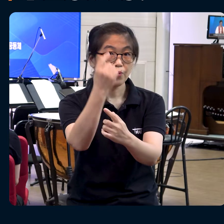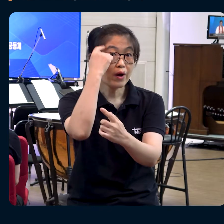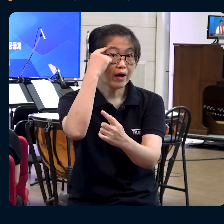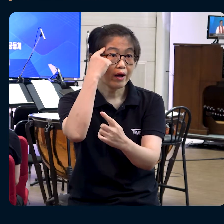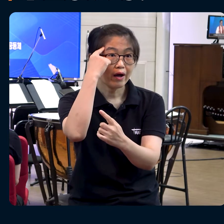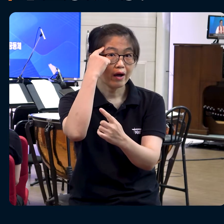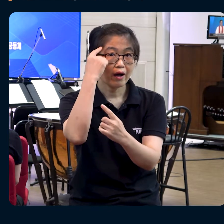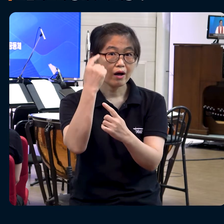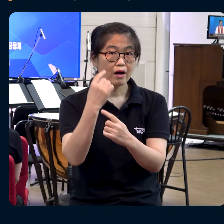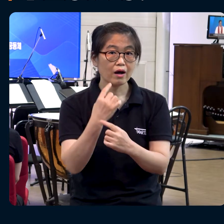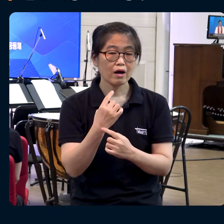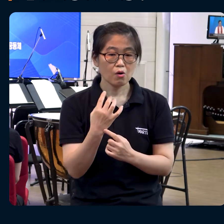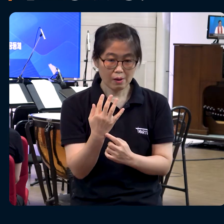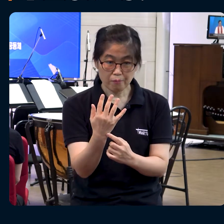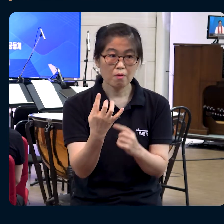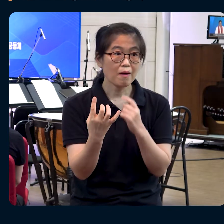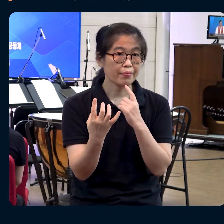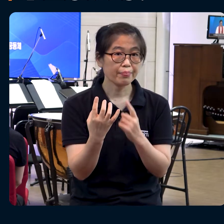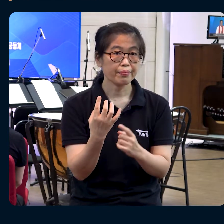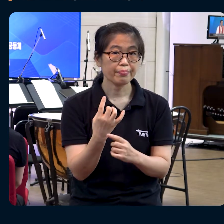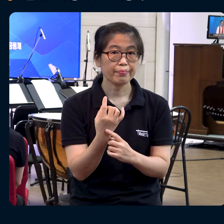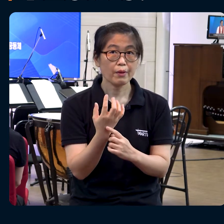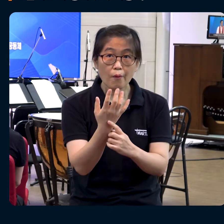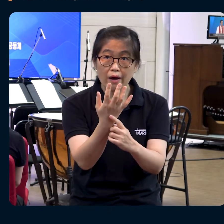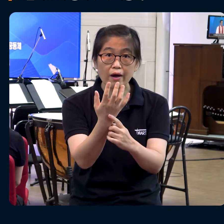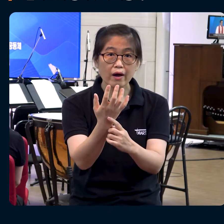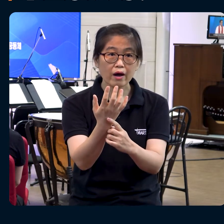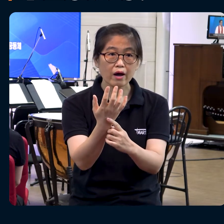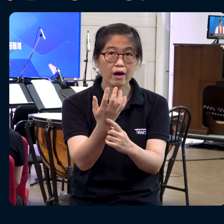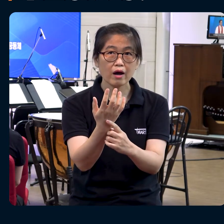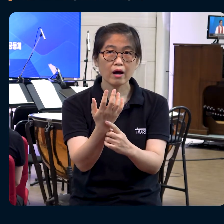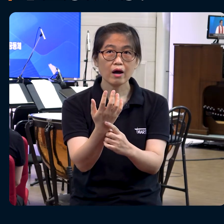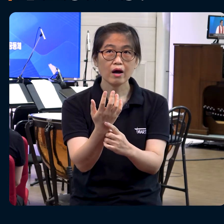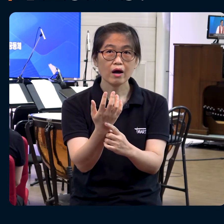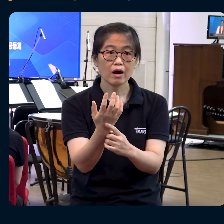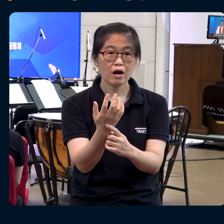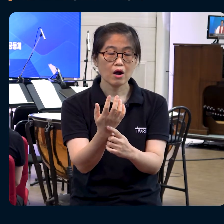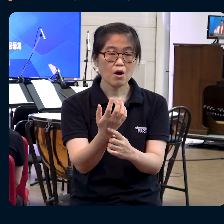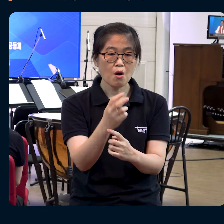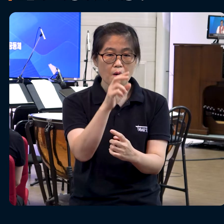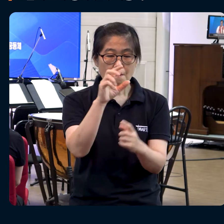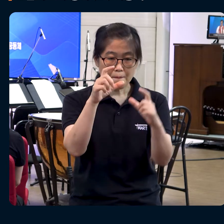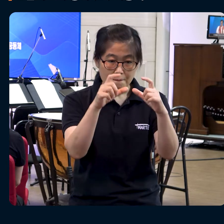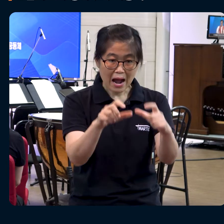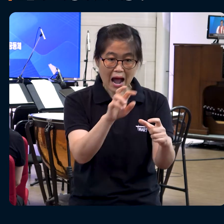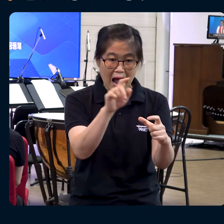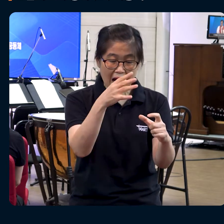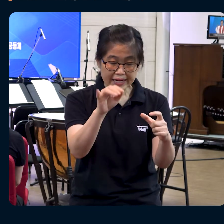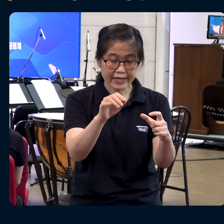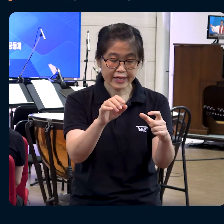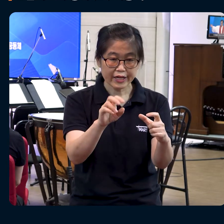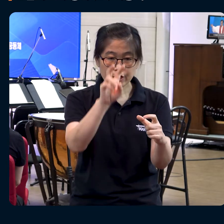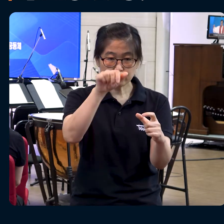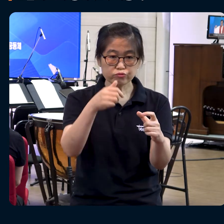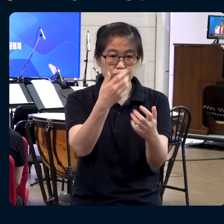왜 횃불만 그 쪼갠 고기 사이로 지나가는가? 분명 마리의 그 토판 문서를